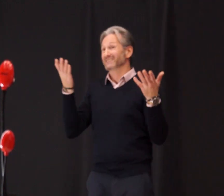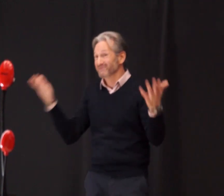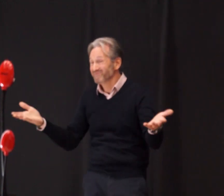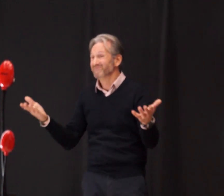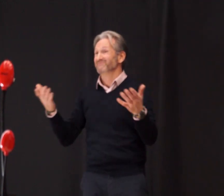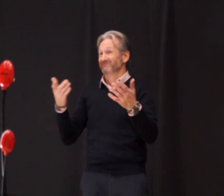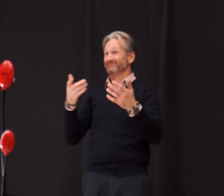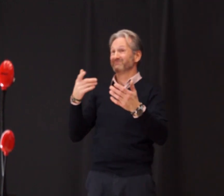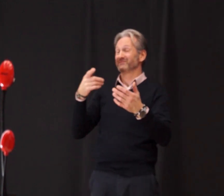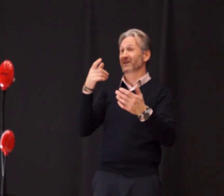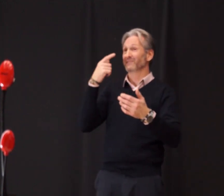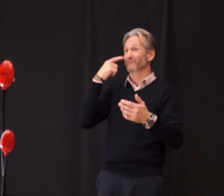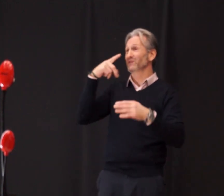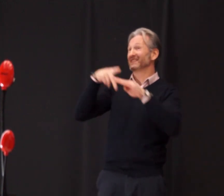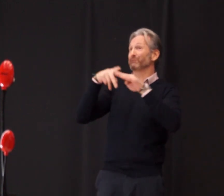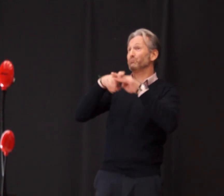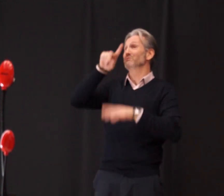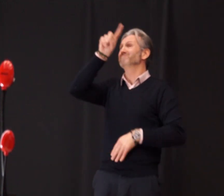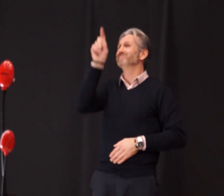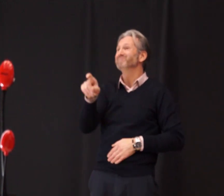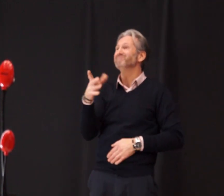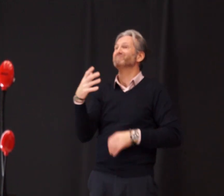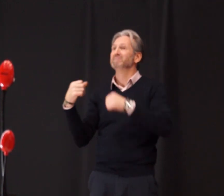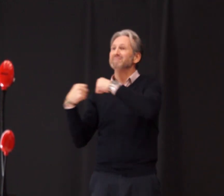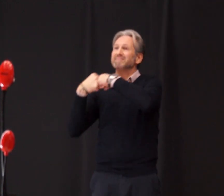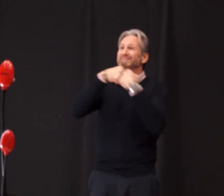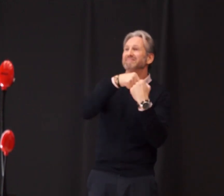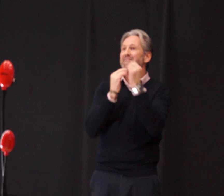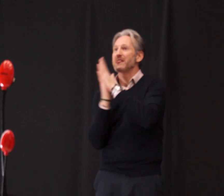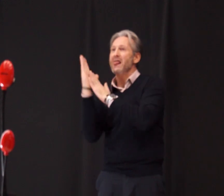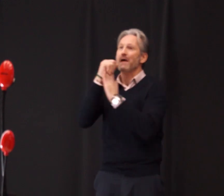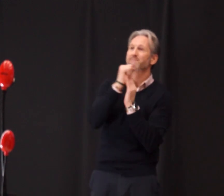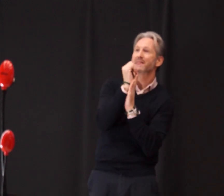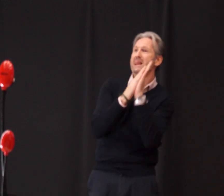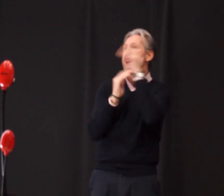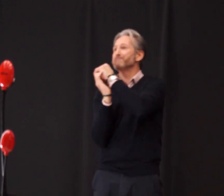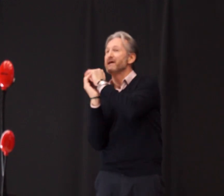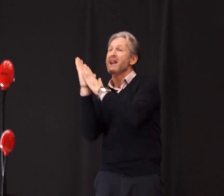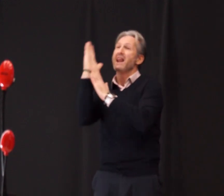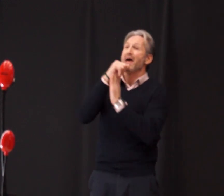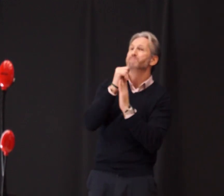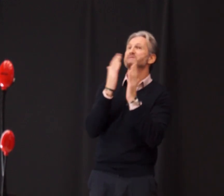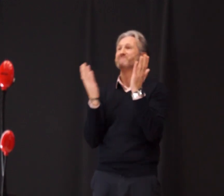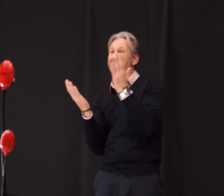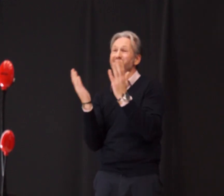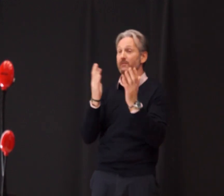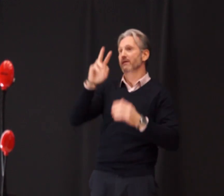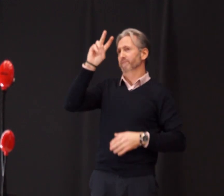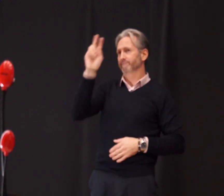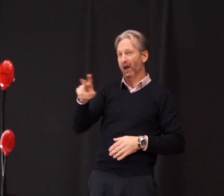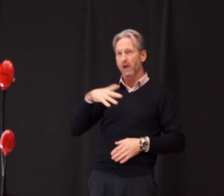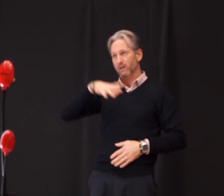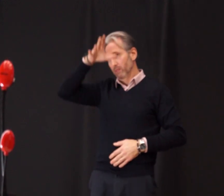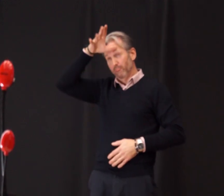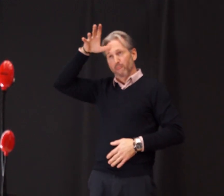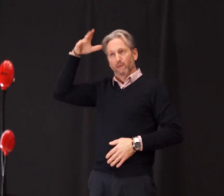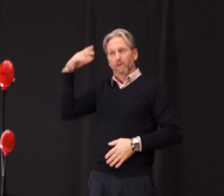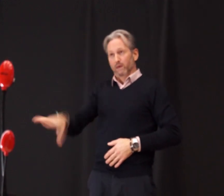enfin, l'autre point que je voulais aborder, c'était la question des corps. Tout à l'heure, j'ai dit à quel point c'est compliqué, parce qu'il y